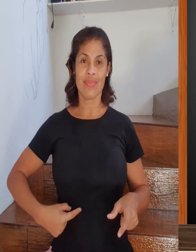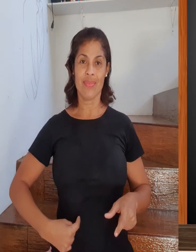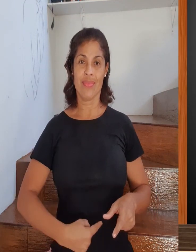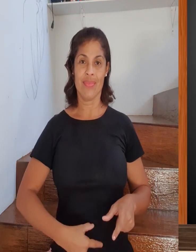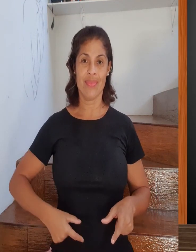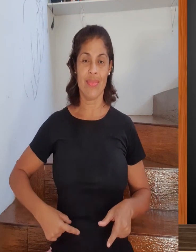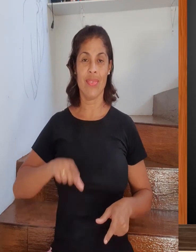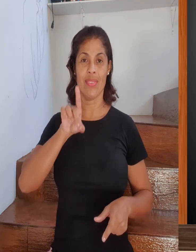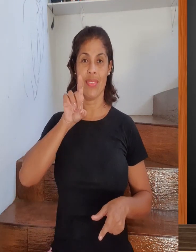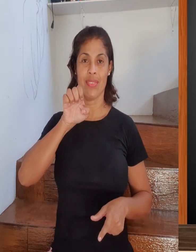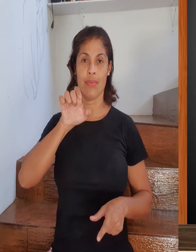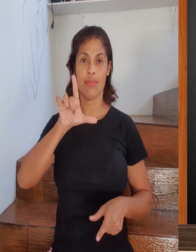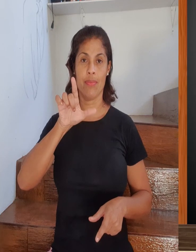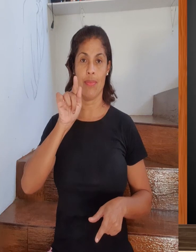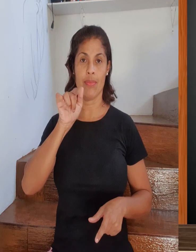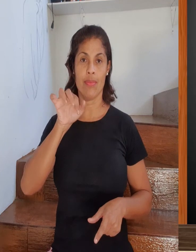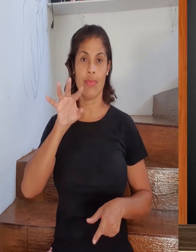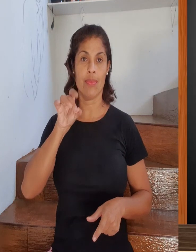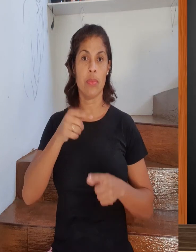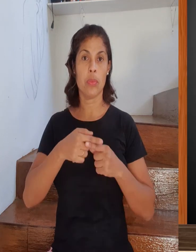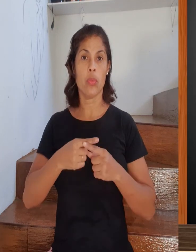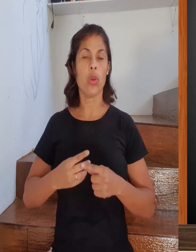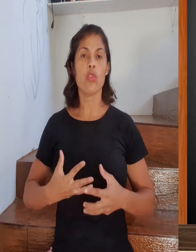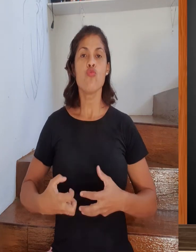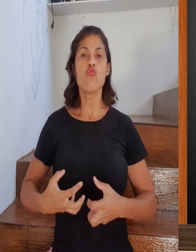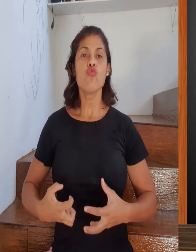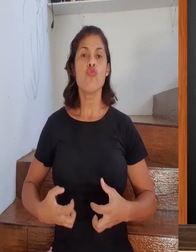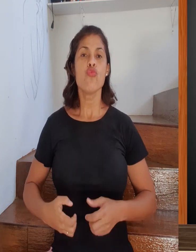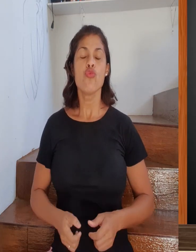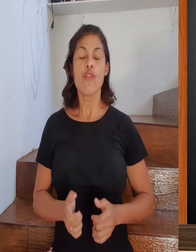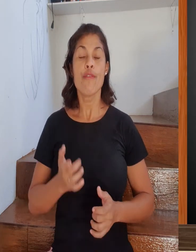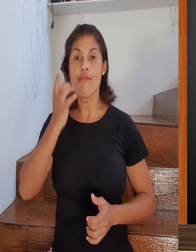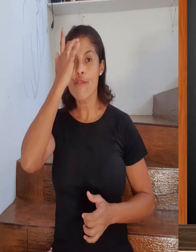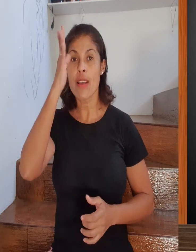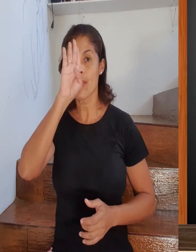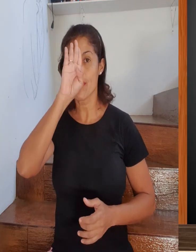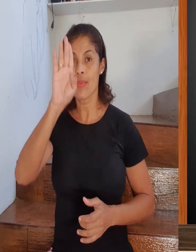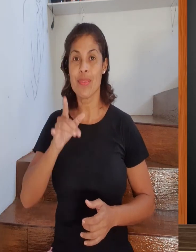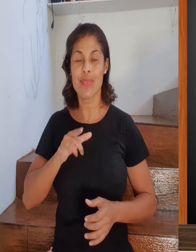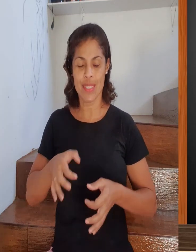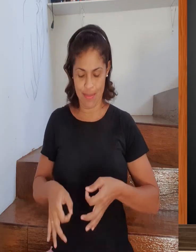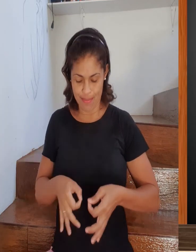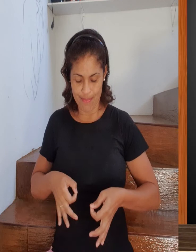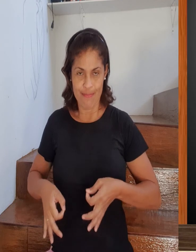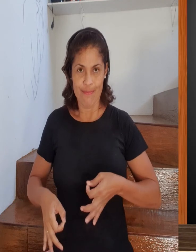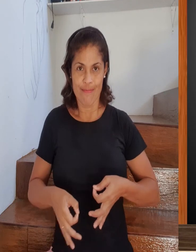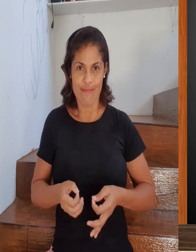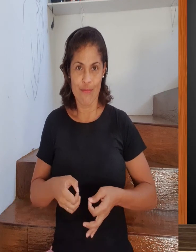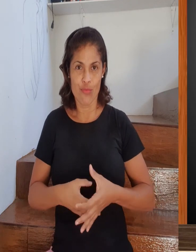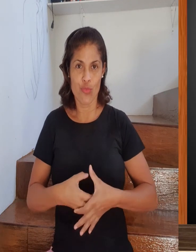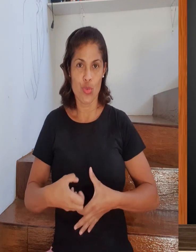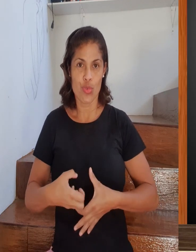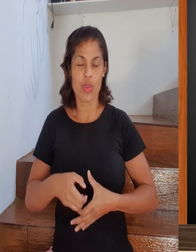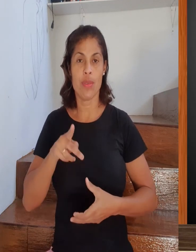o intestino delgado, por possuir uma superfície absortiva muito grande, principalmente devido às suas